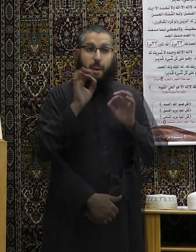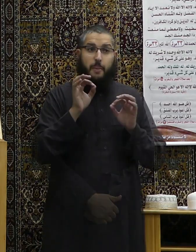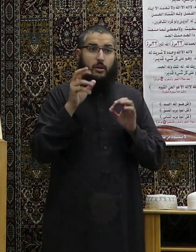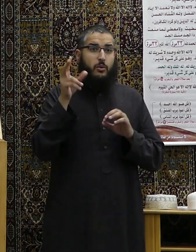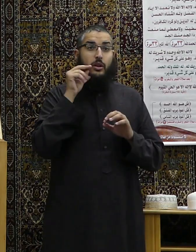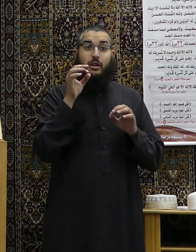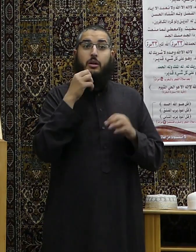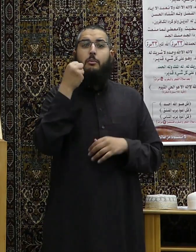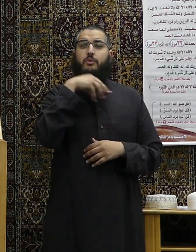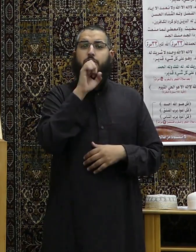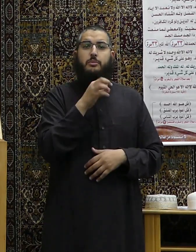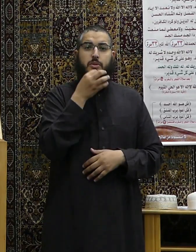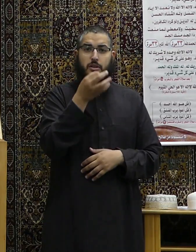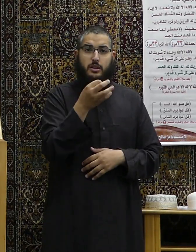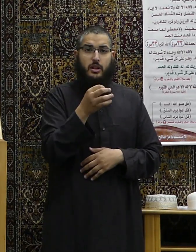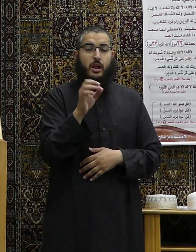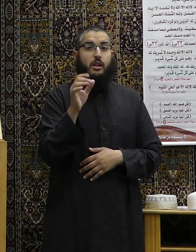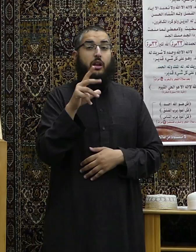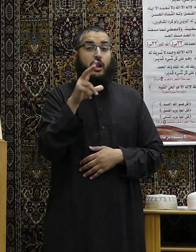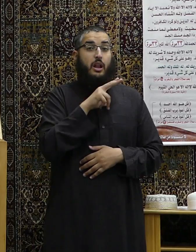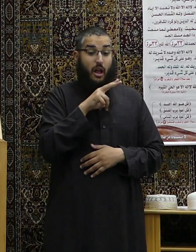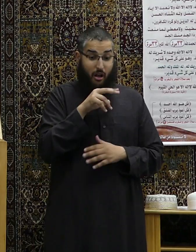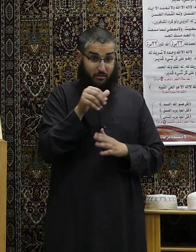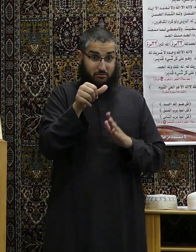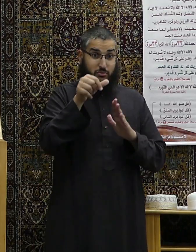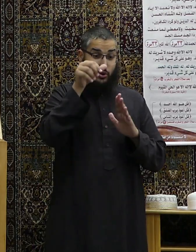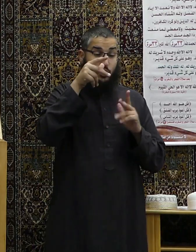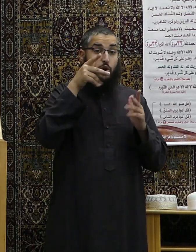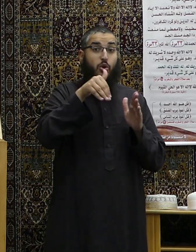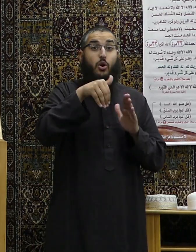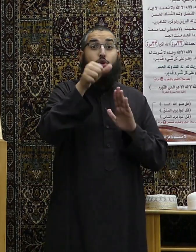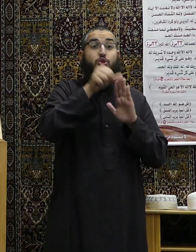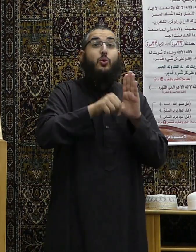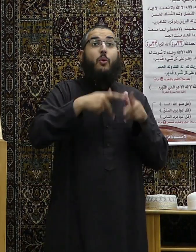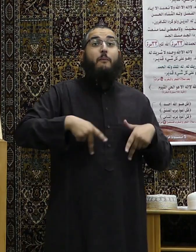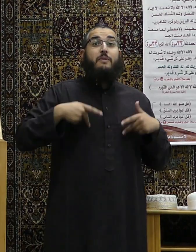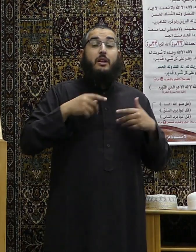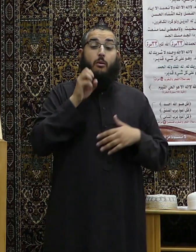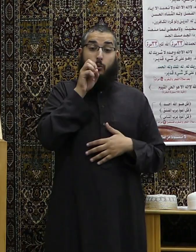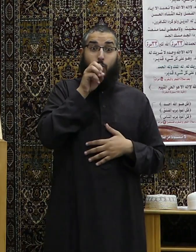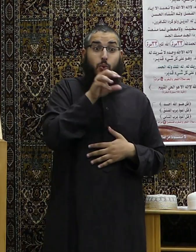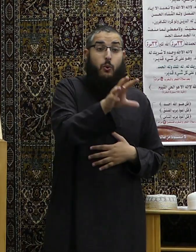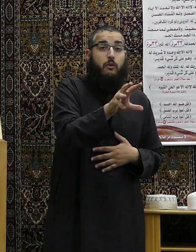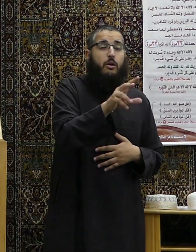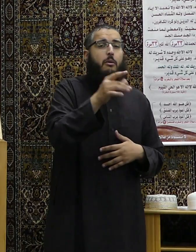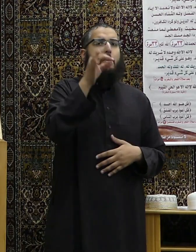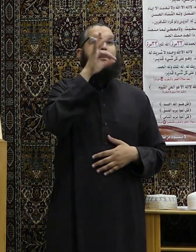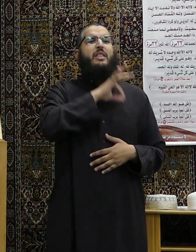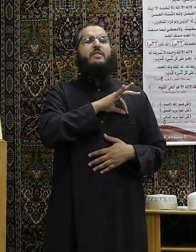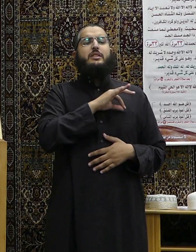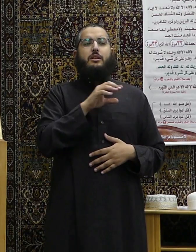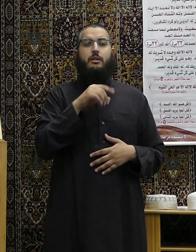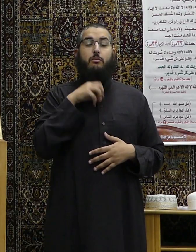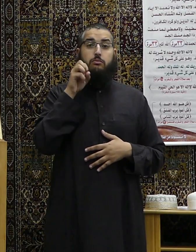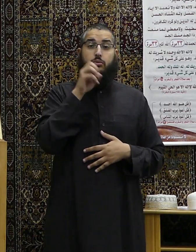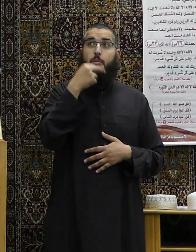as-sahaba, il a dit, sallallahu alayhi wa sallam, il y a dans les jours de votre vie des souffles bénéfiques, nafahat, des souffles